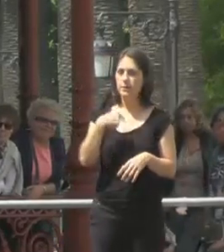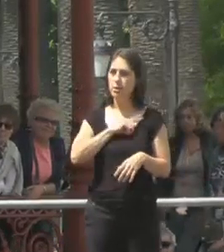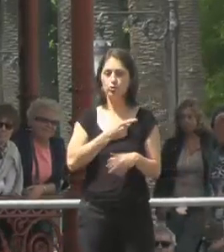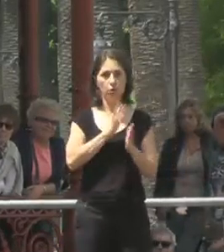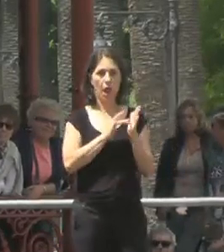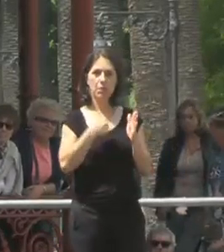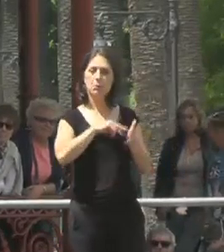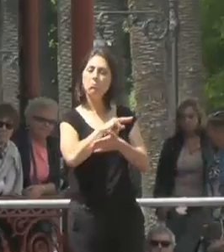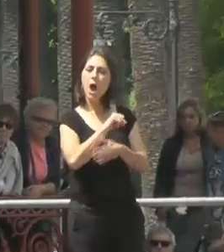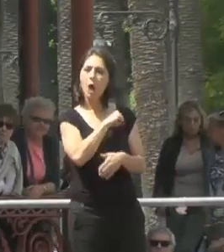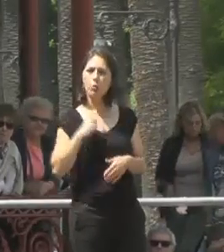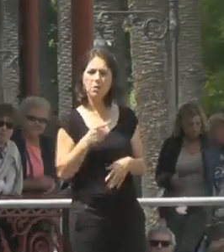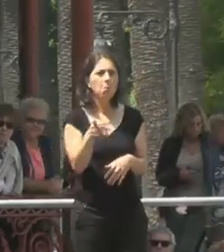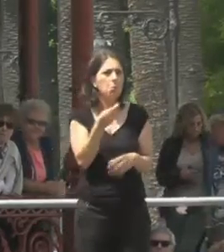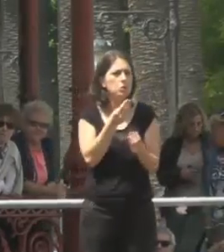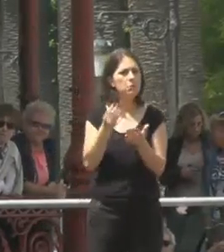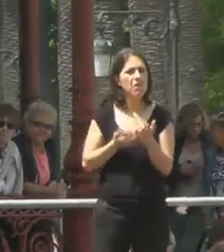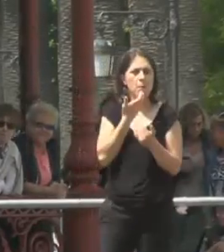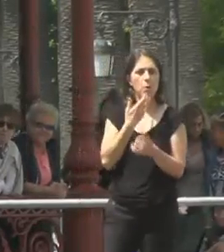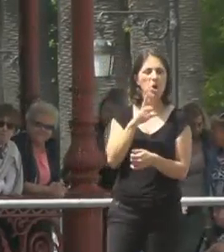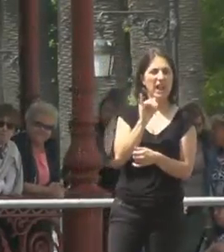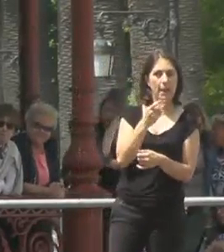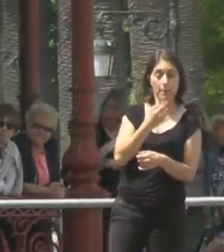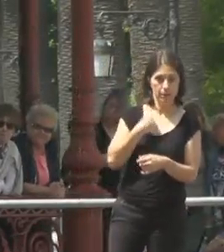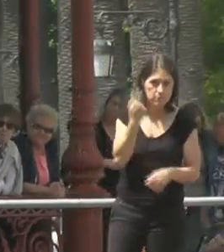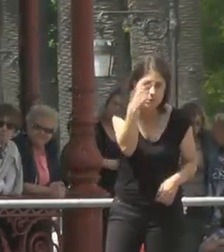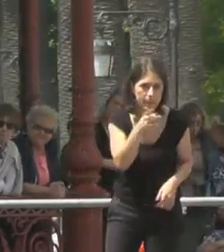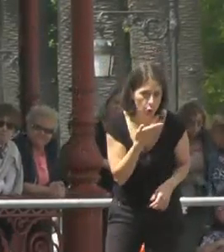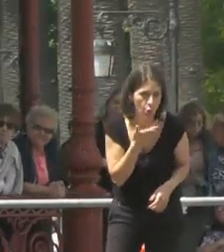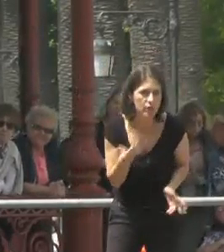parecía mentira. Había mucha gente que se pensaba que a la gente como Rita Barberá... ¿Sabéis quién es, no?